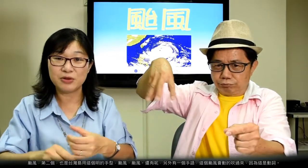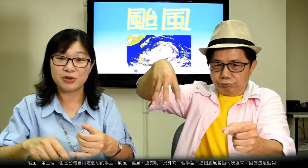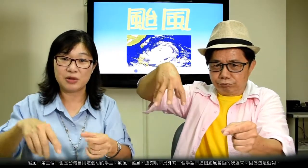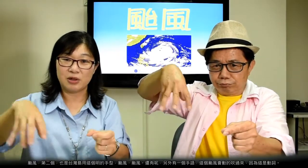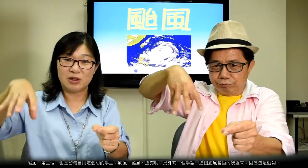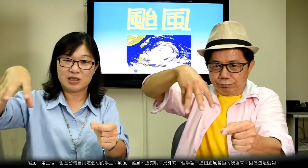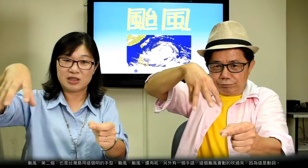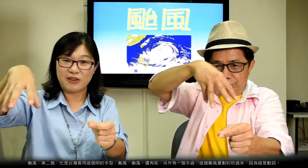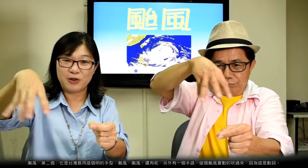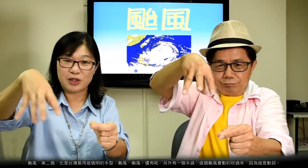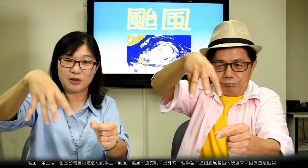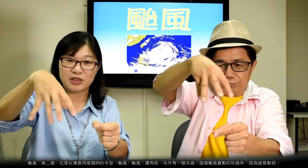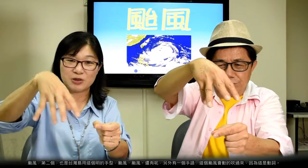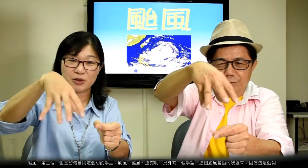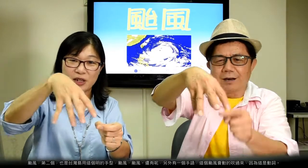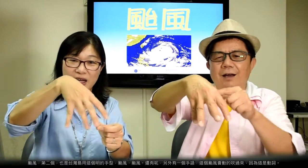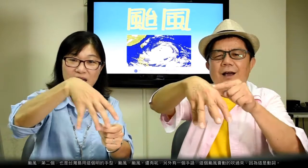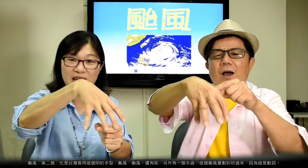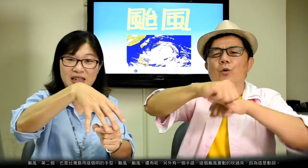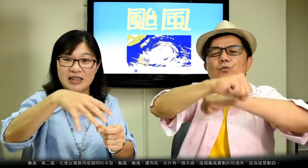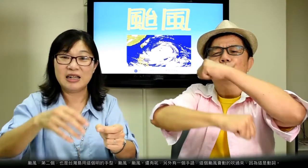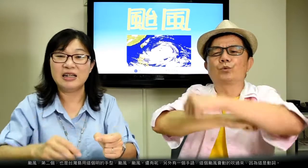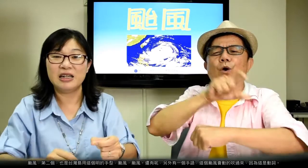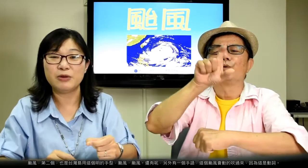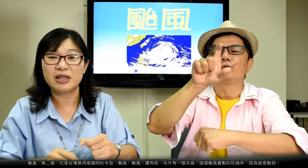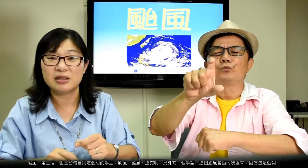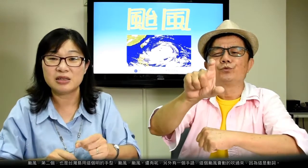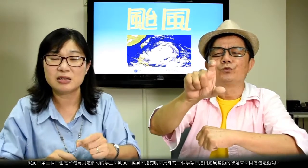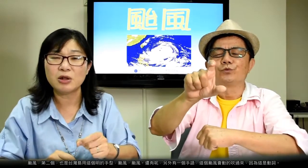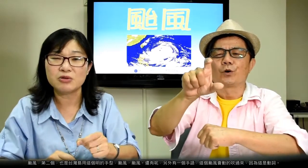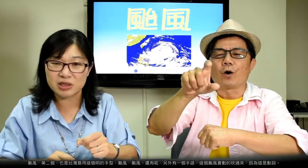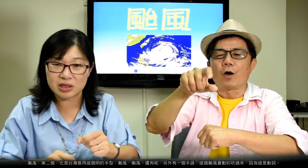语，这个台风会动的，吹过来，因为这是动词。